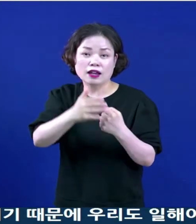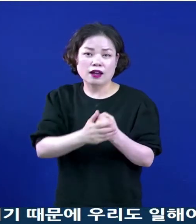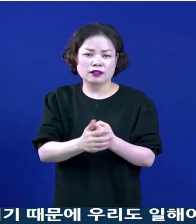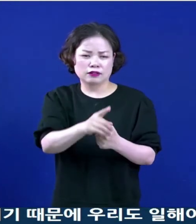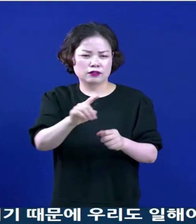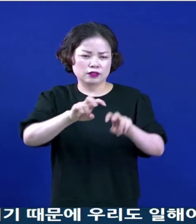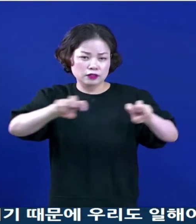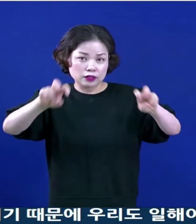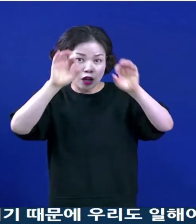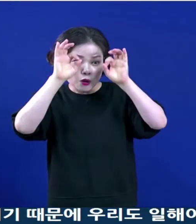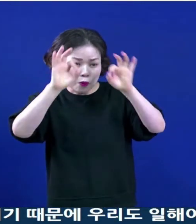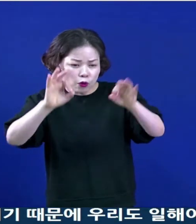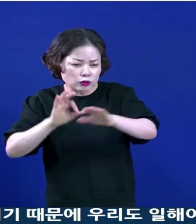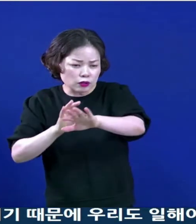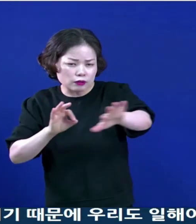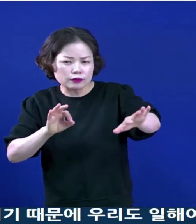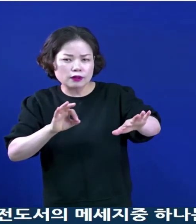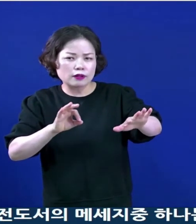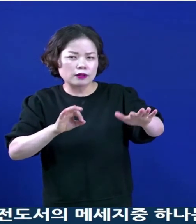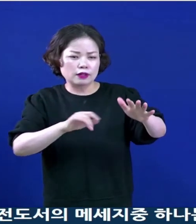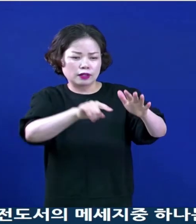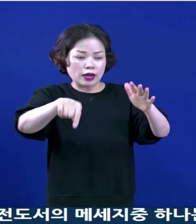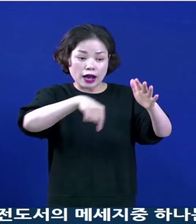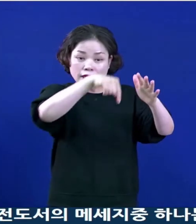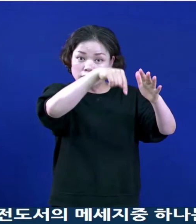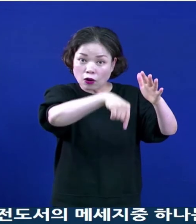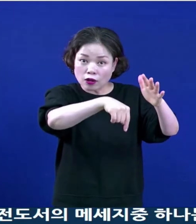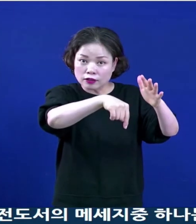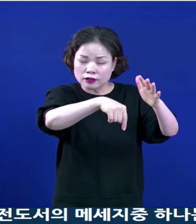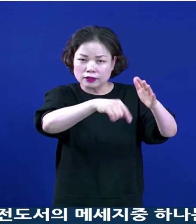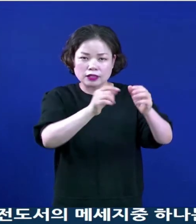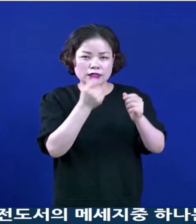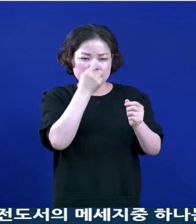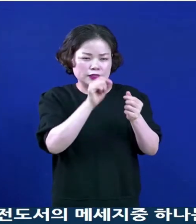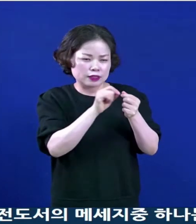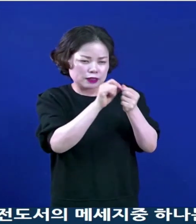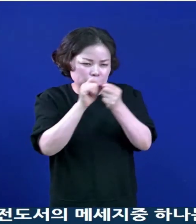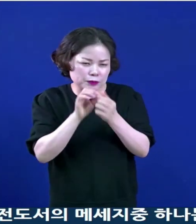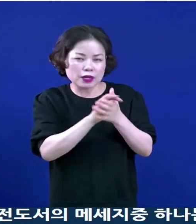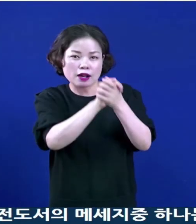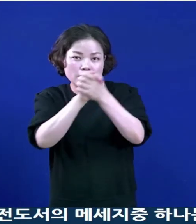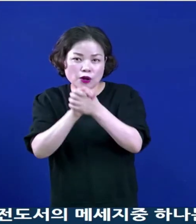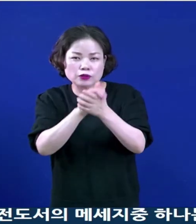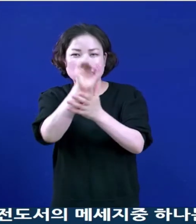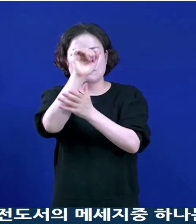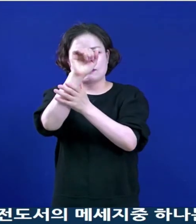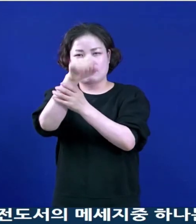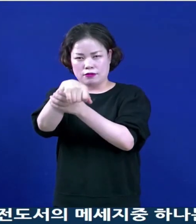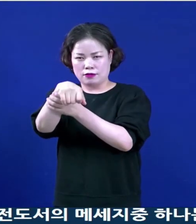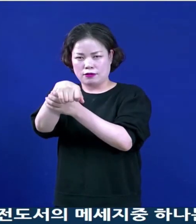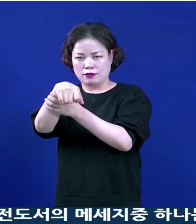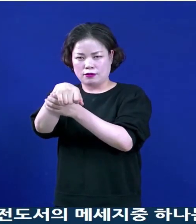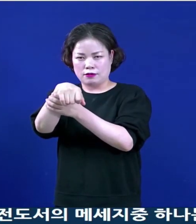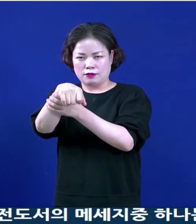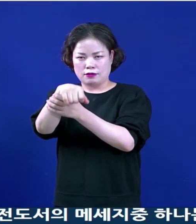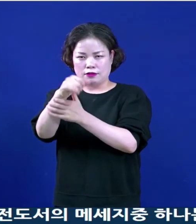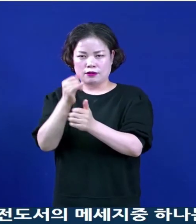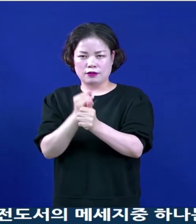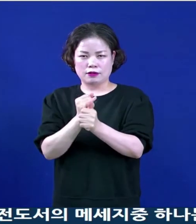먼저 살펴보고 너희들의 가정 안에서, 너희들의 친밀한 관계 안에서 허락하신